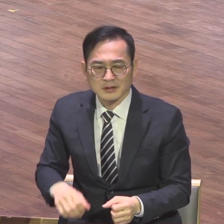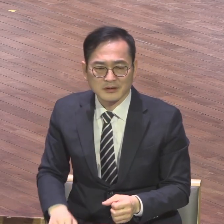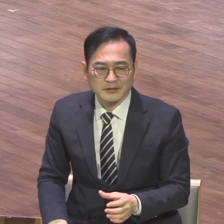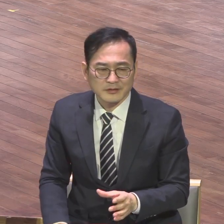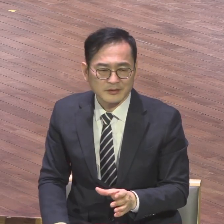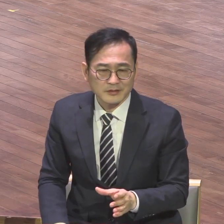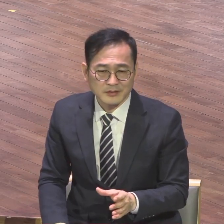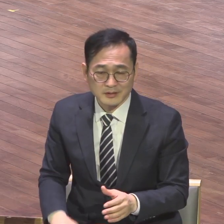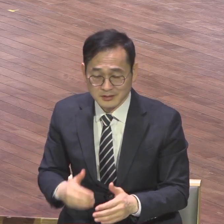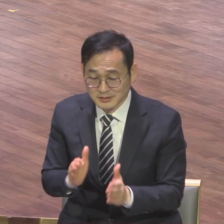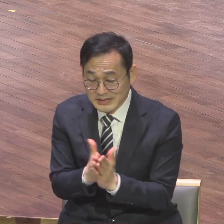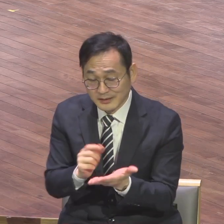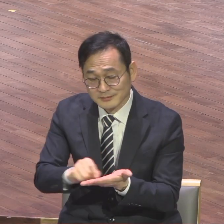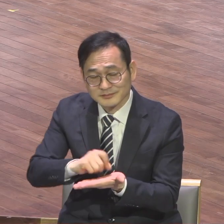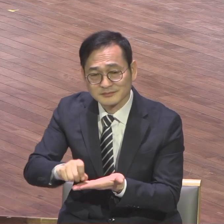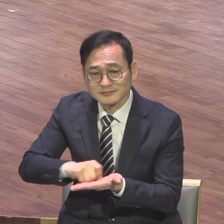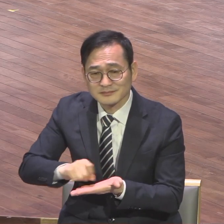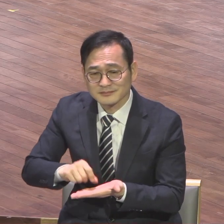토지 목사님 하는 거예요, 지금.